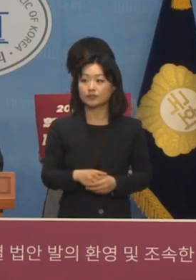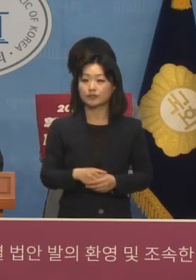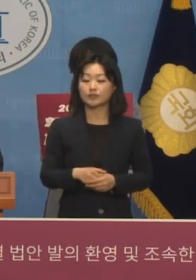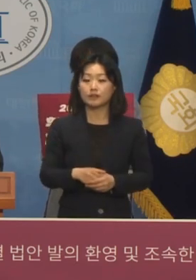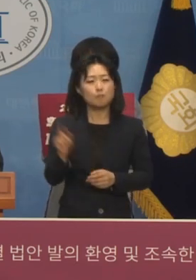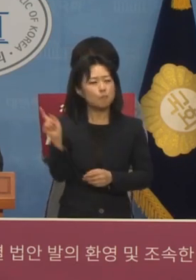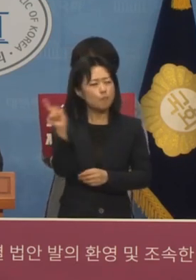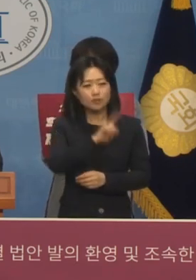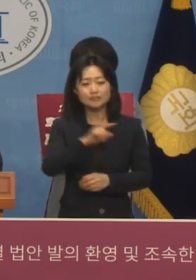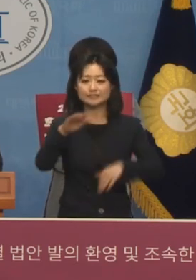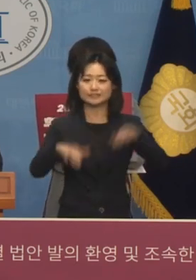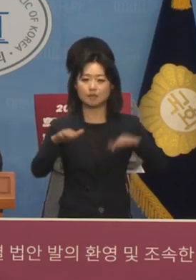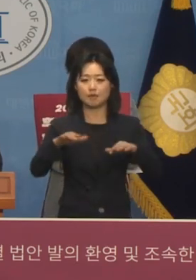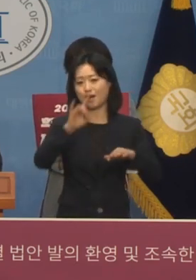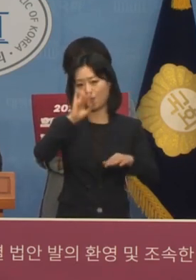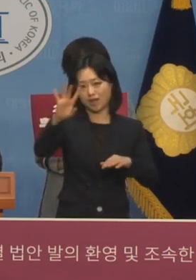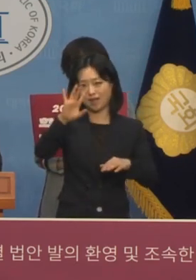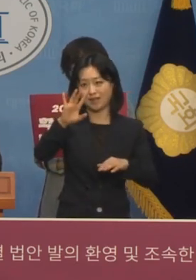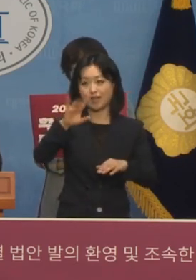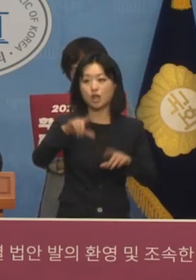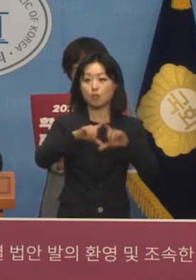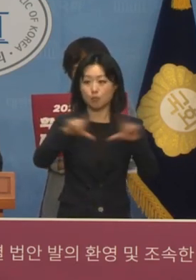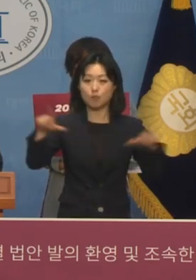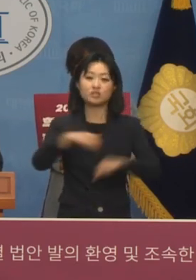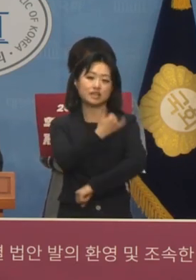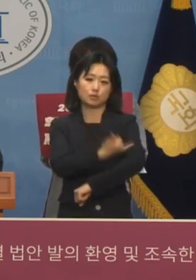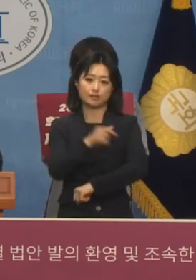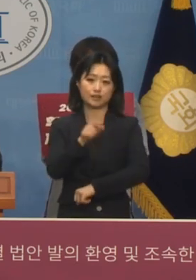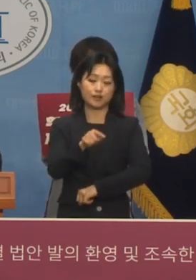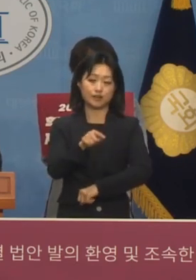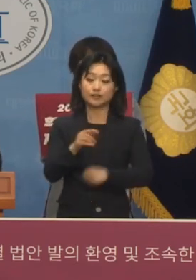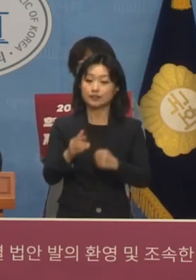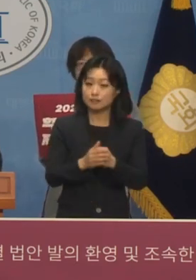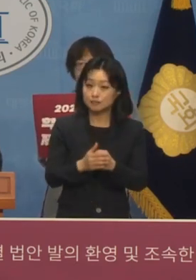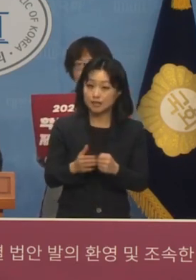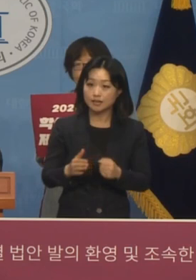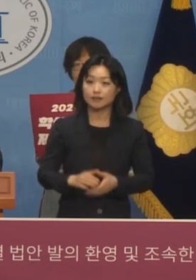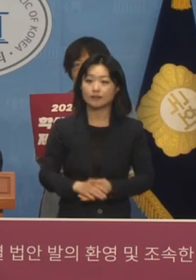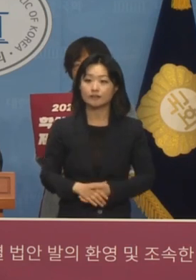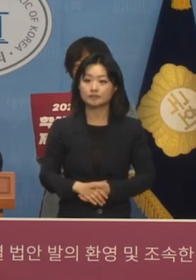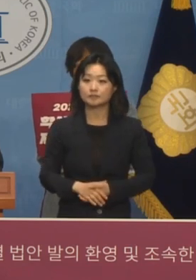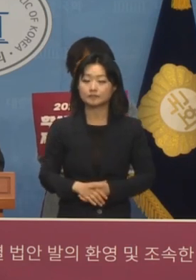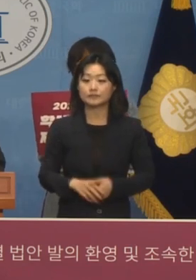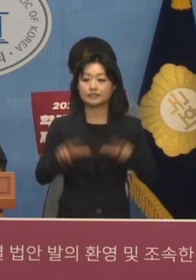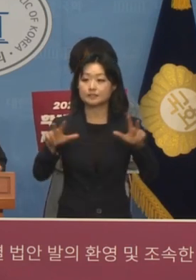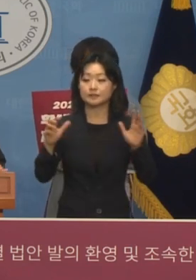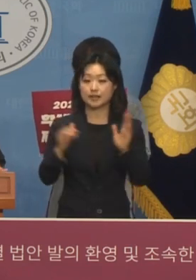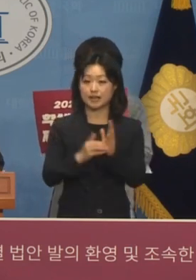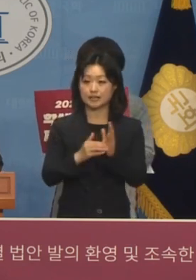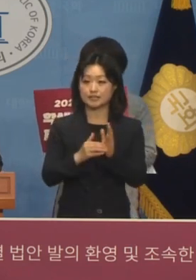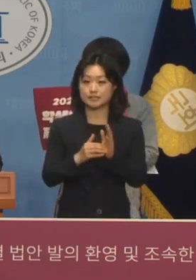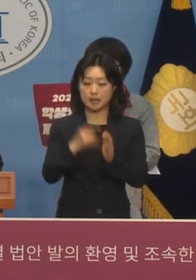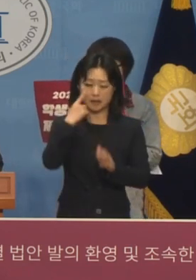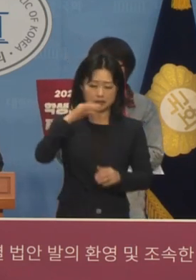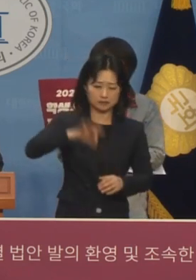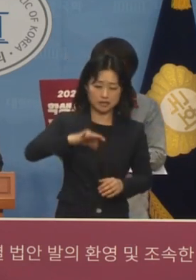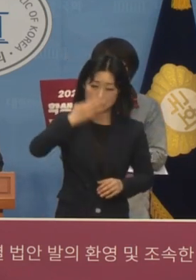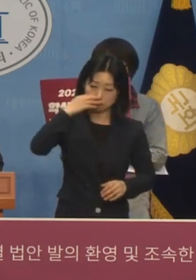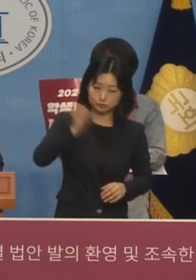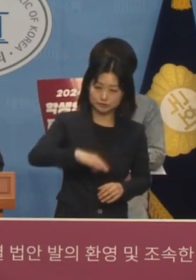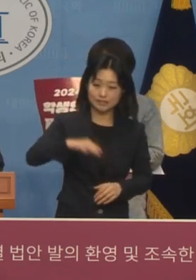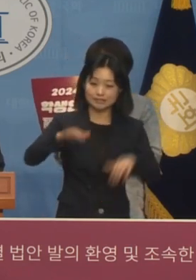이유로 어떠한 차이도 존재할 수 없는 것이 보편적인 것입니다. 그래서 이제까지 경시되고